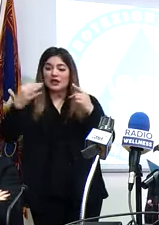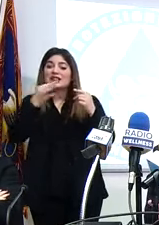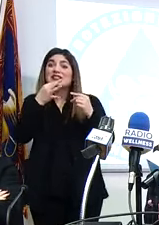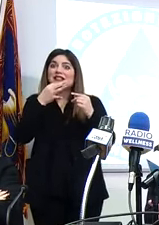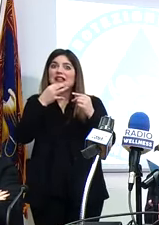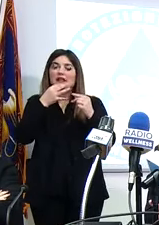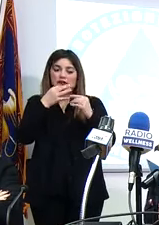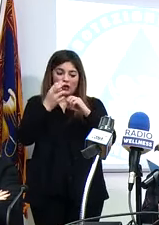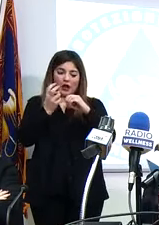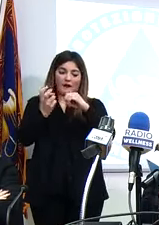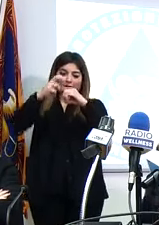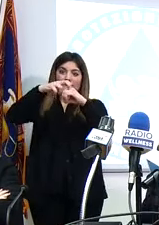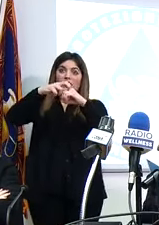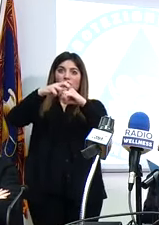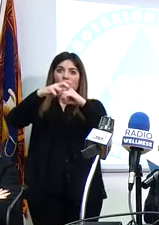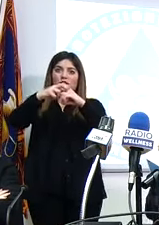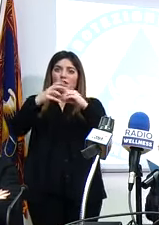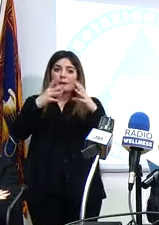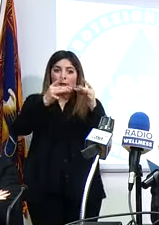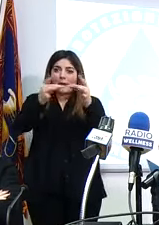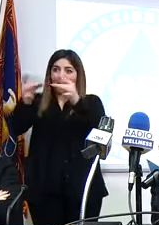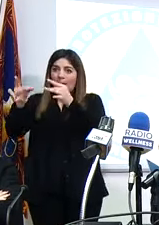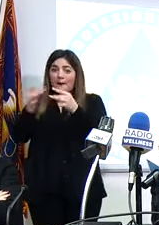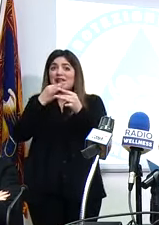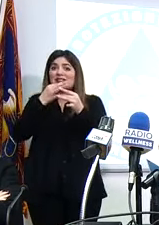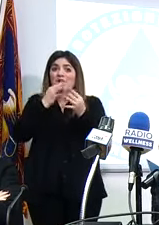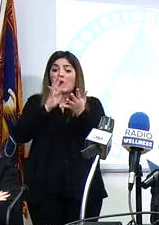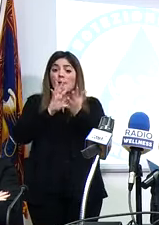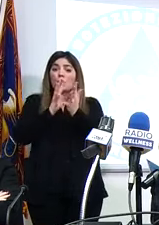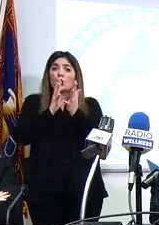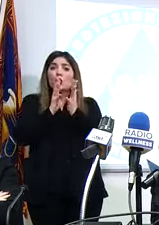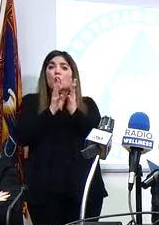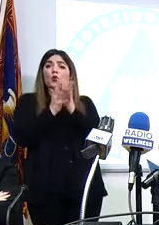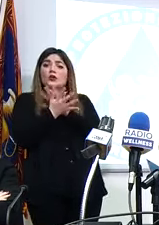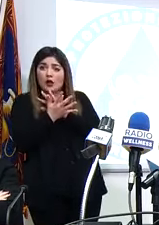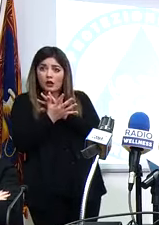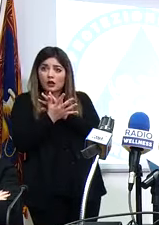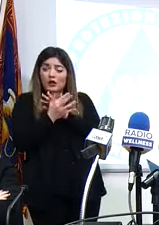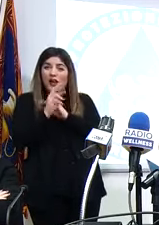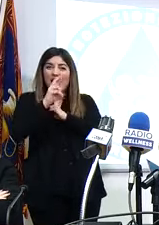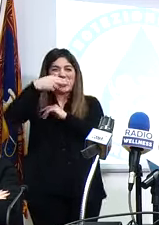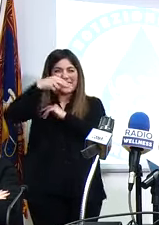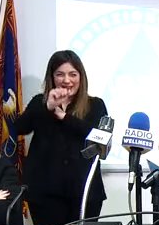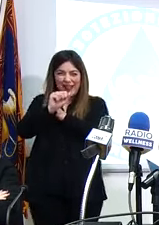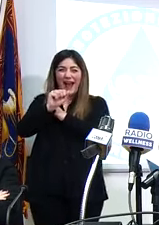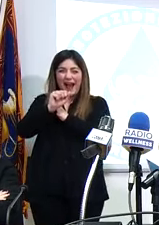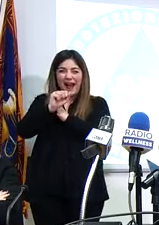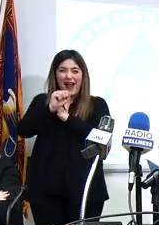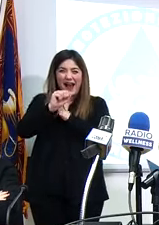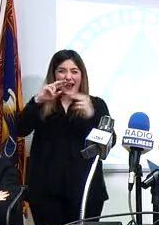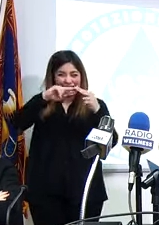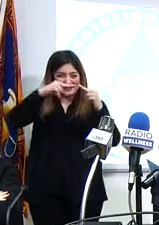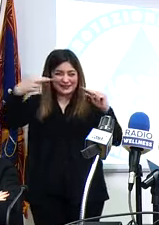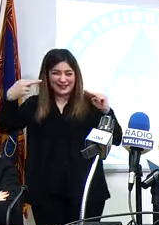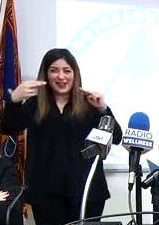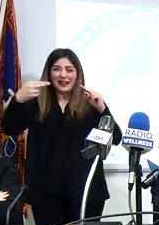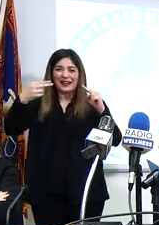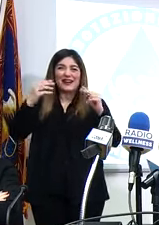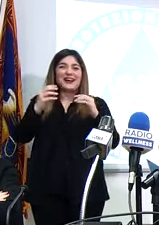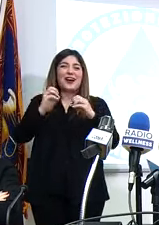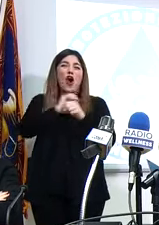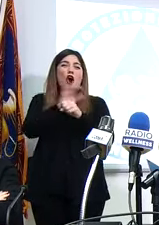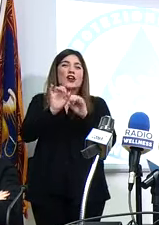muta. L'RNA, forse ve l'ho detto l'altra volta, questo coronavirus, diversamente da HIV, da